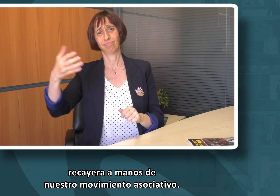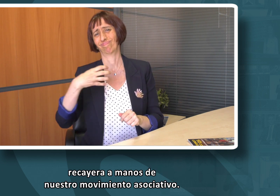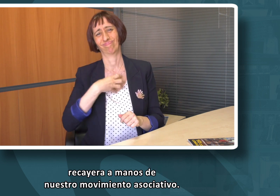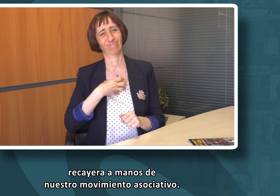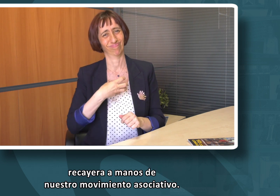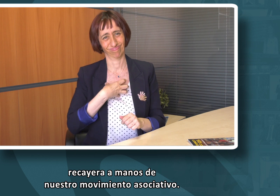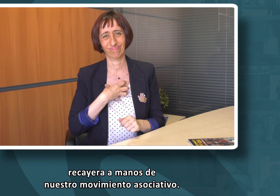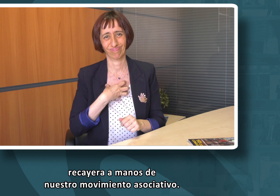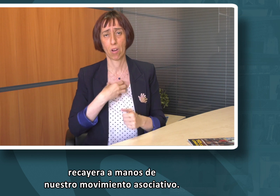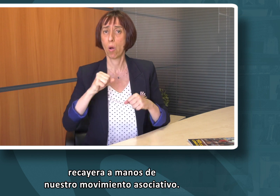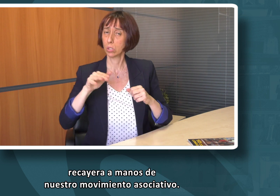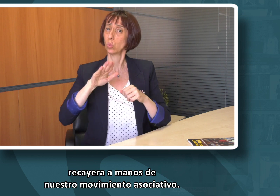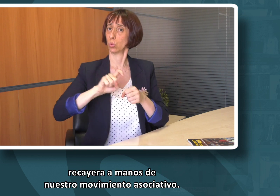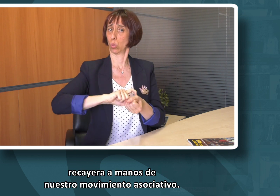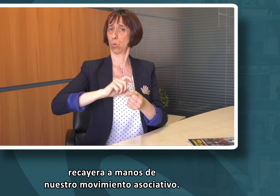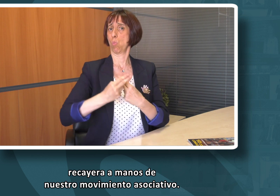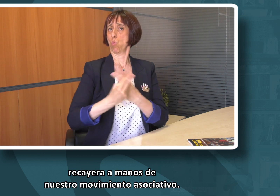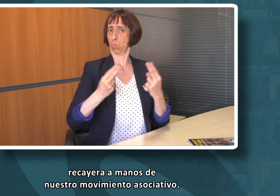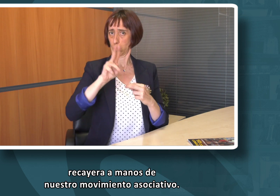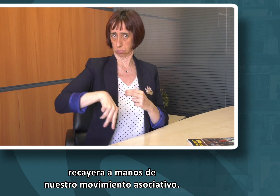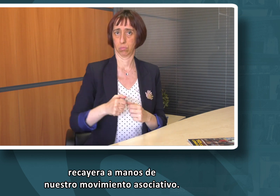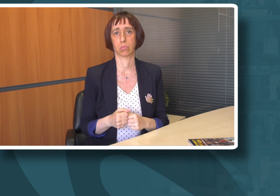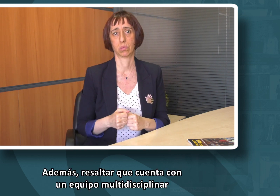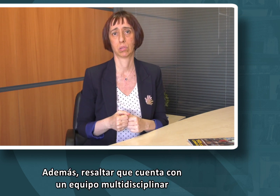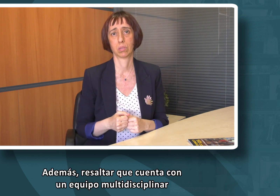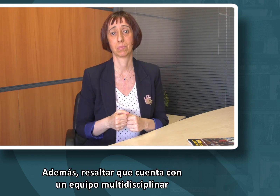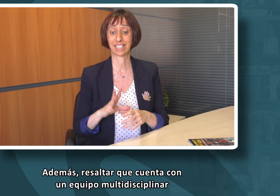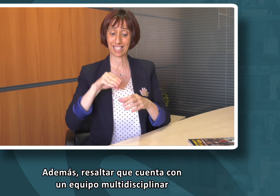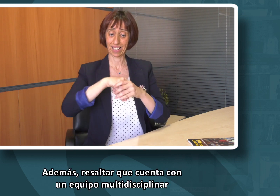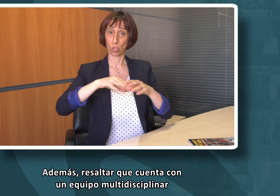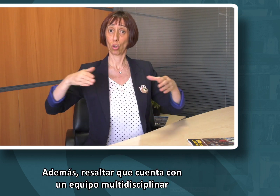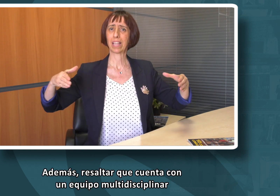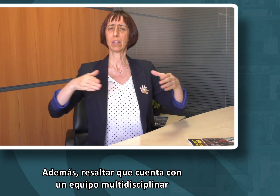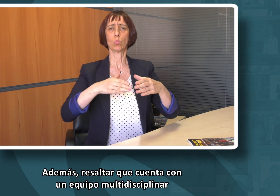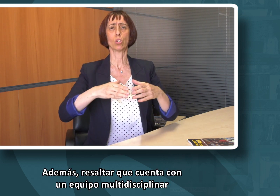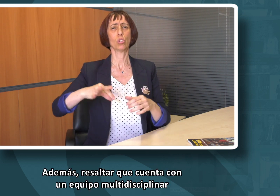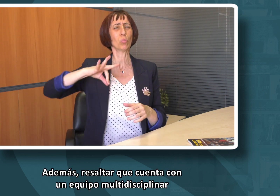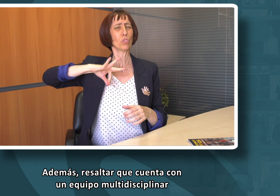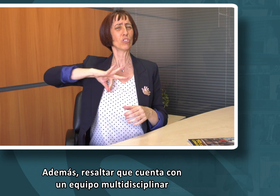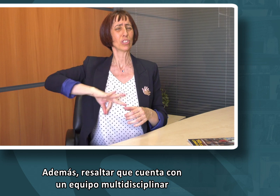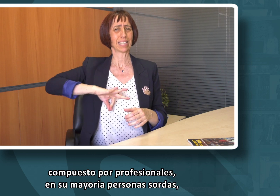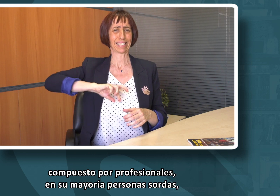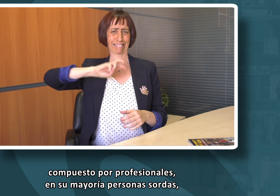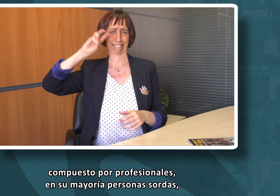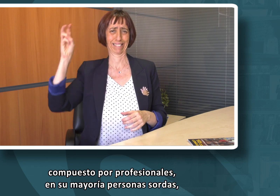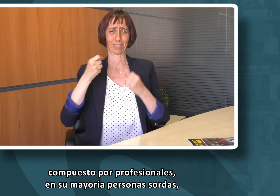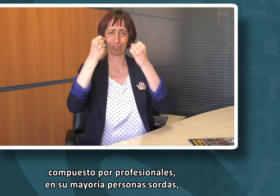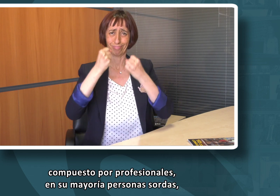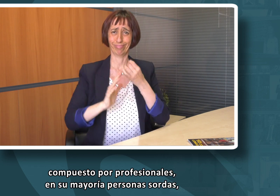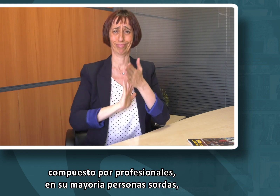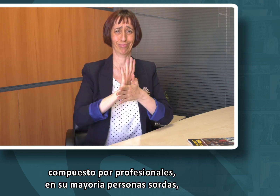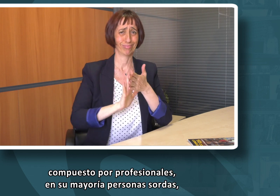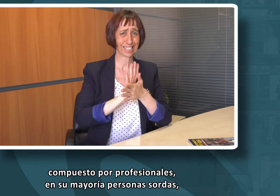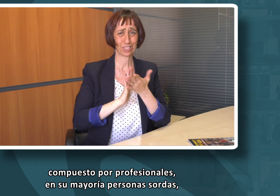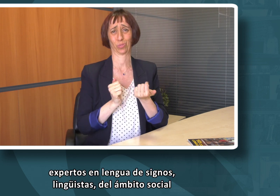pública, su gestión recayera a manos de nuestro movimiento asociativo. Además, resaltar que cuenta con un equipo multidisciplinar